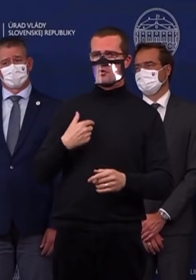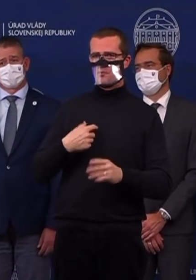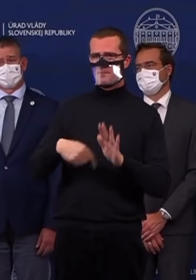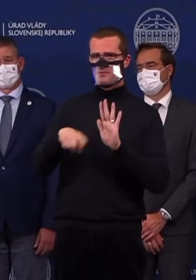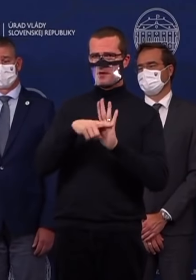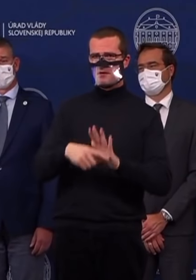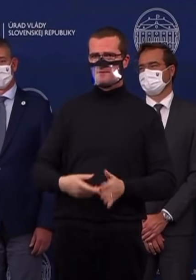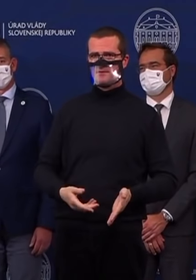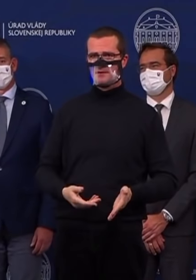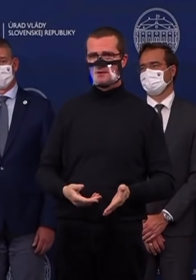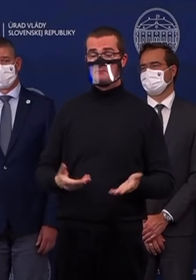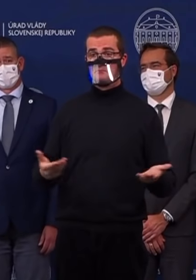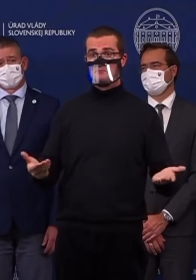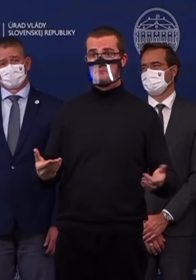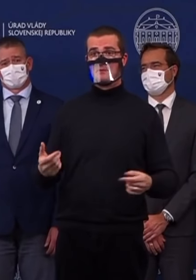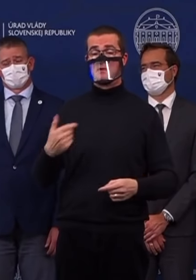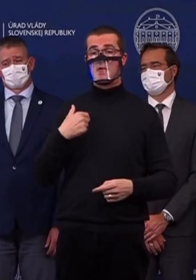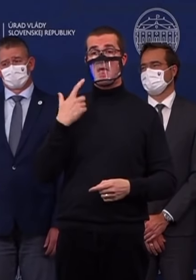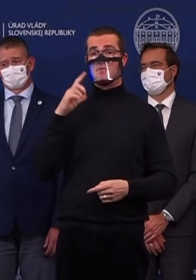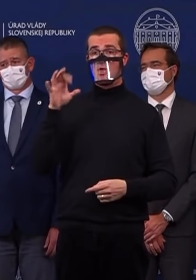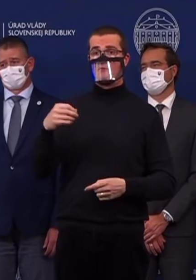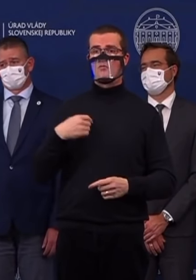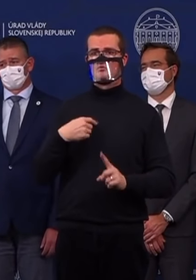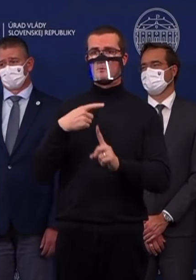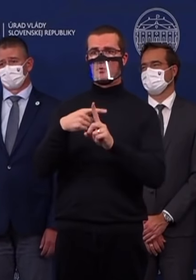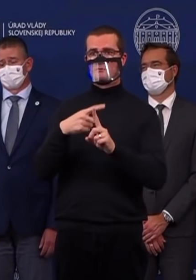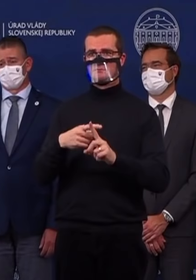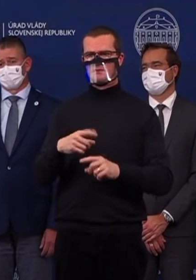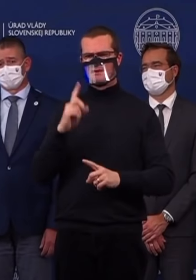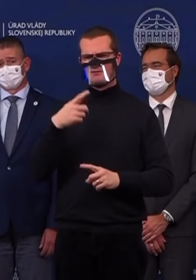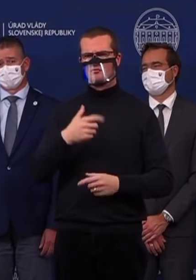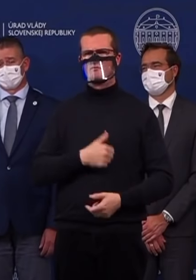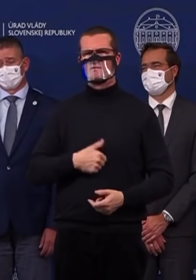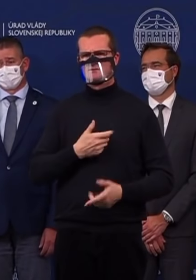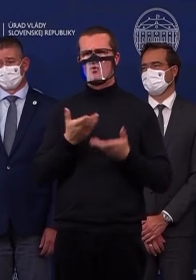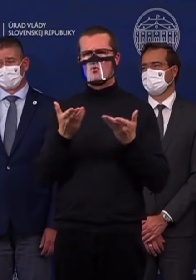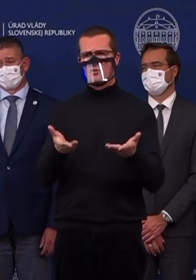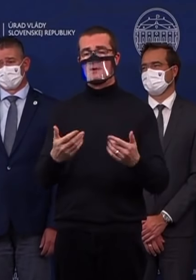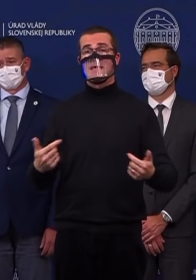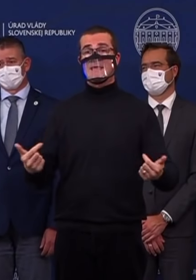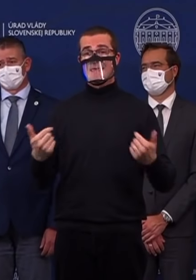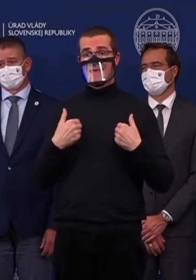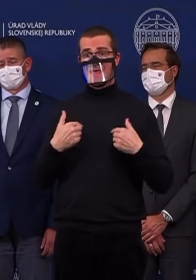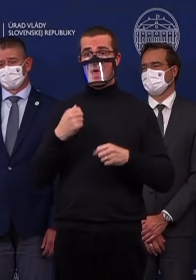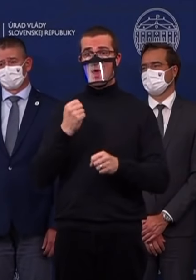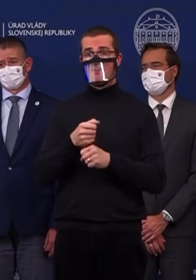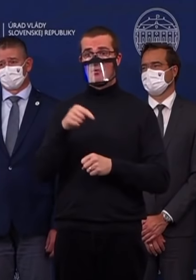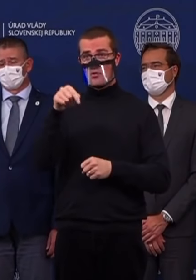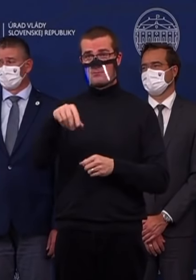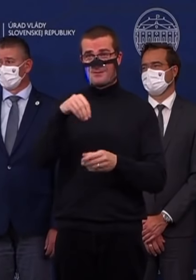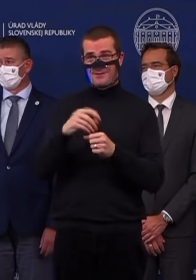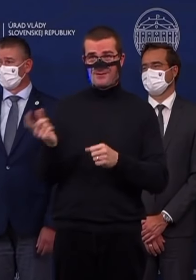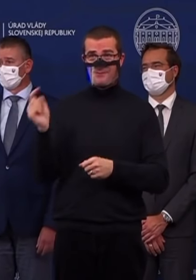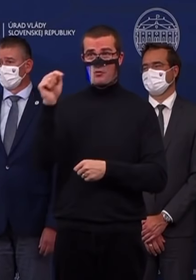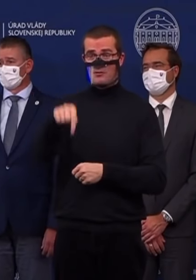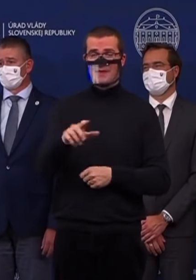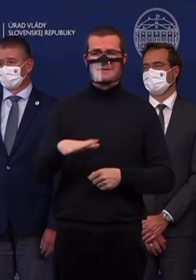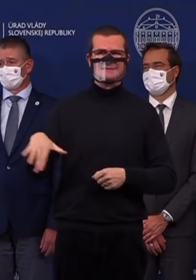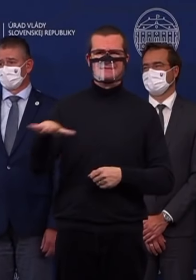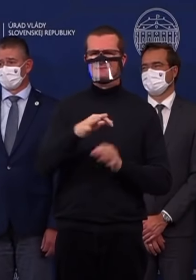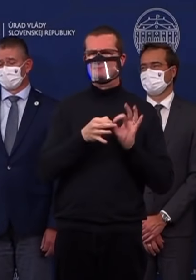negatívny. Ak by som sa neozval, tak som pozitívny. A viete, čo je na tom smiešne? Že ja som napríklad robil v tom odbernom mieste a viem, že